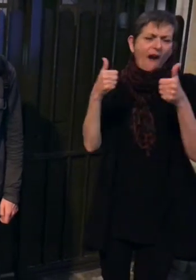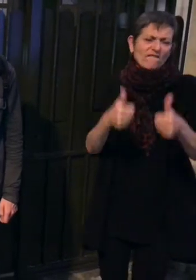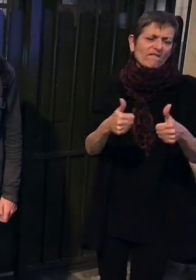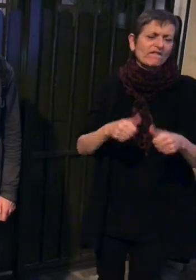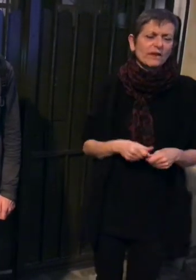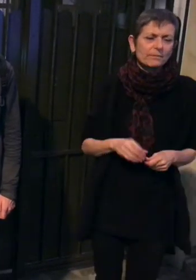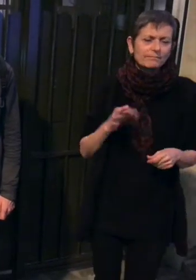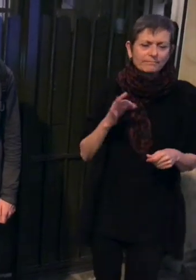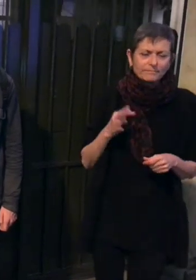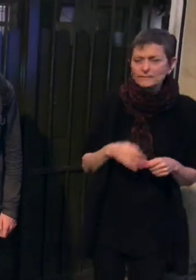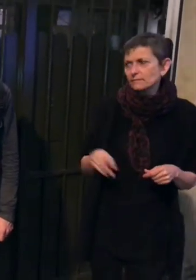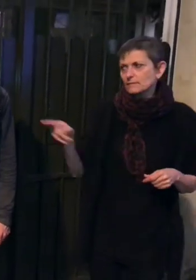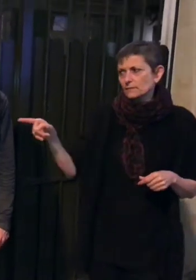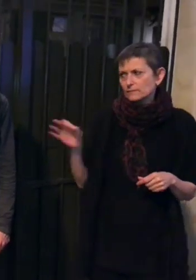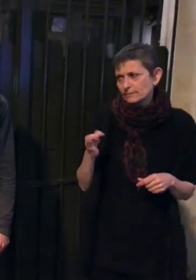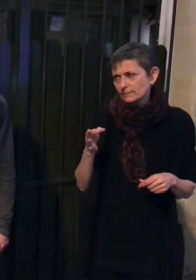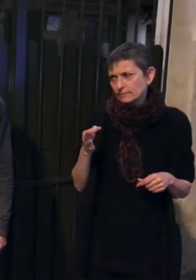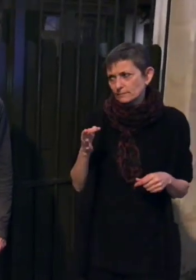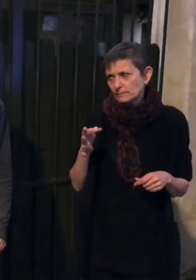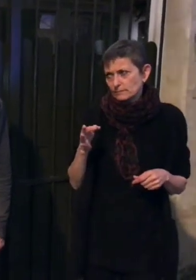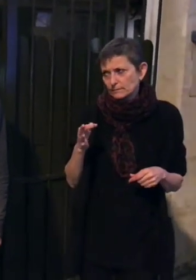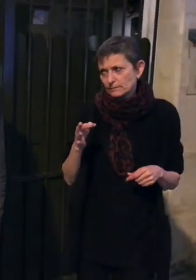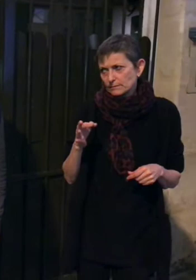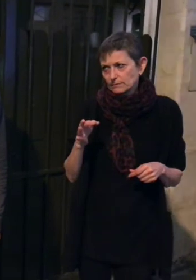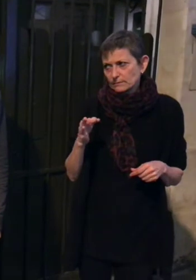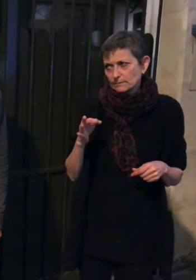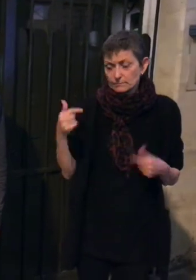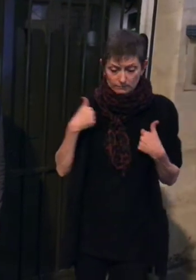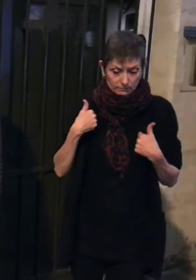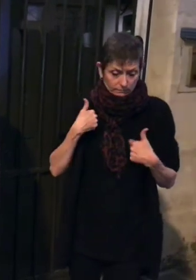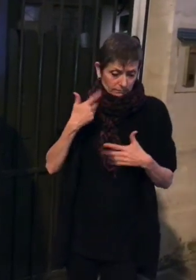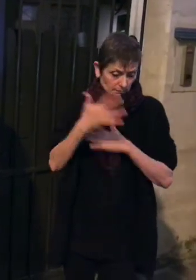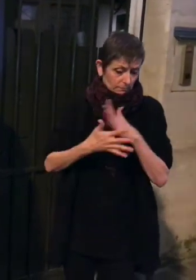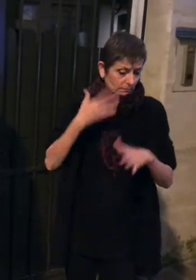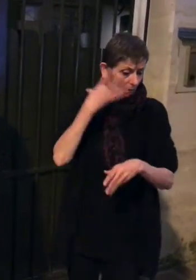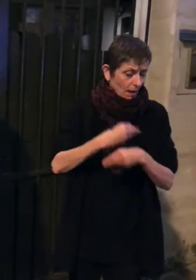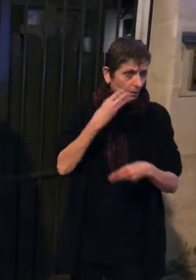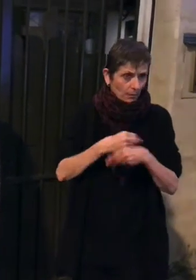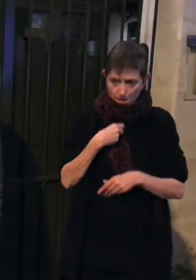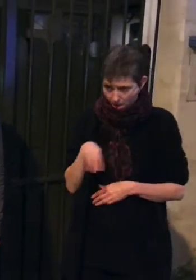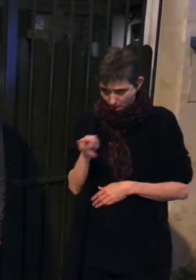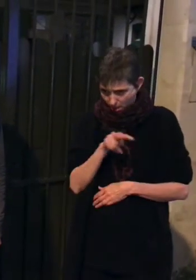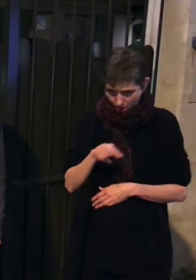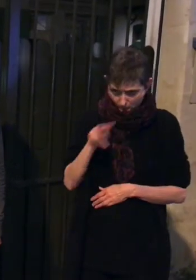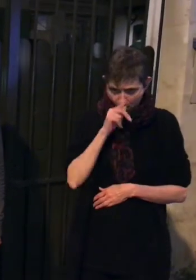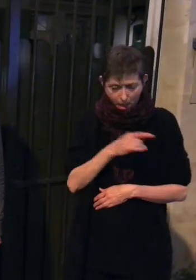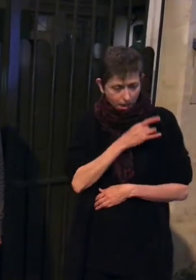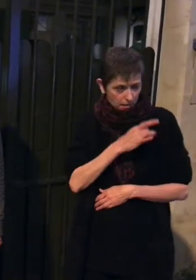Oui, c'est sûr. Et puis, nous qui apprenons la langue des signes, c'est super intéressant parce que d'un côté, on voit aussi